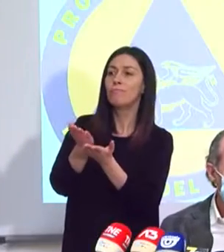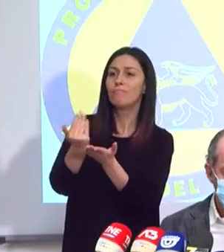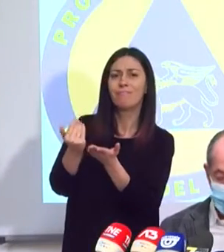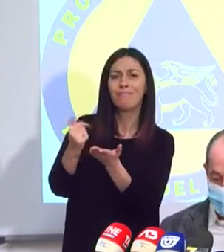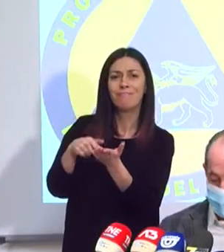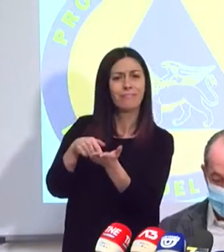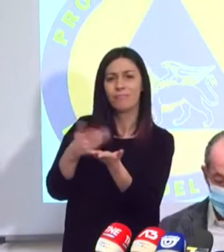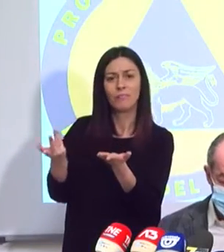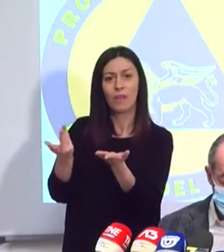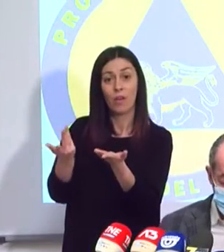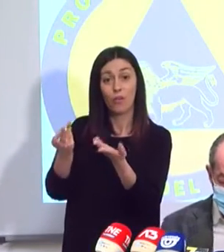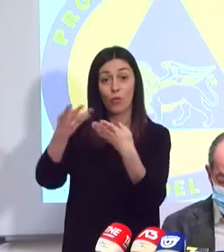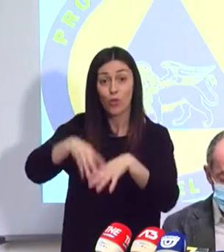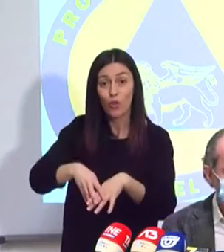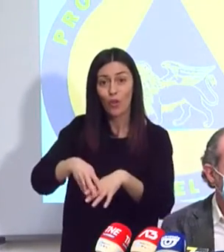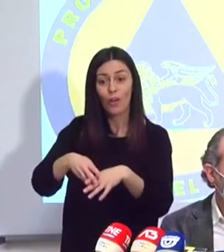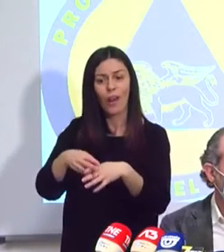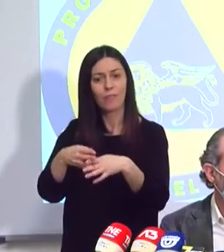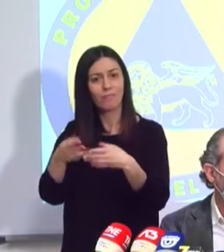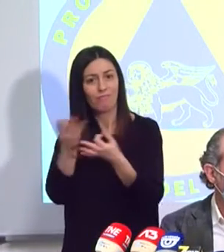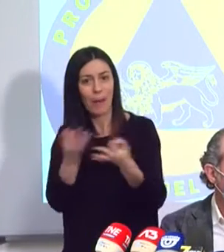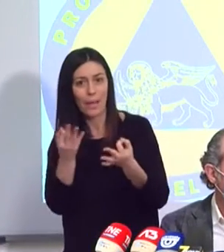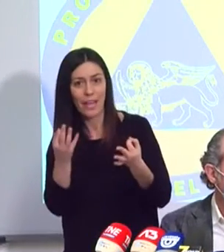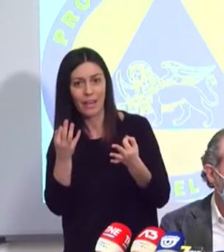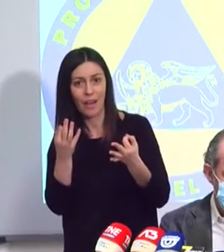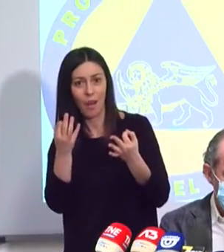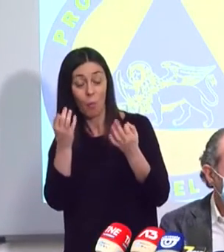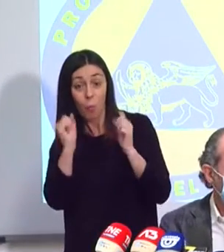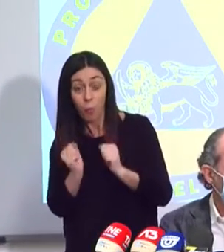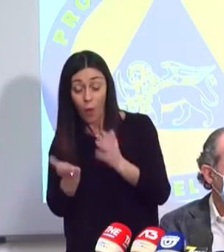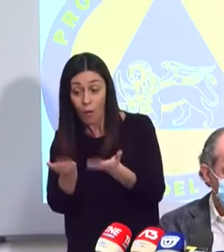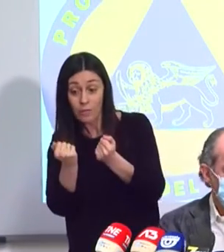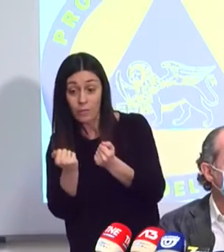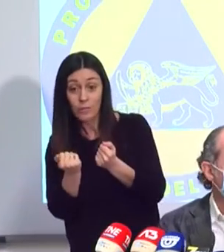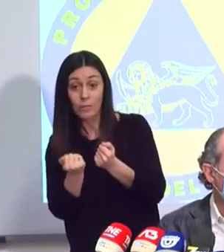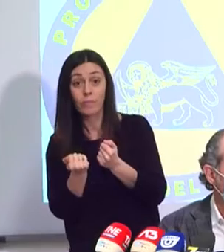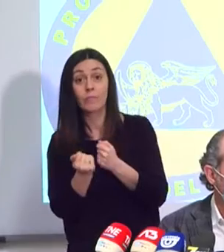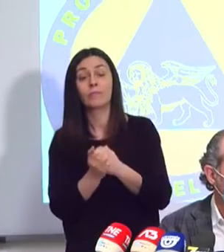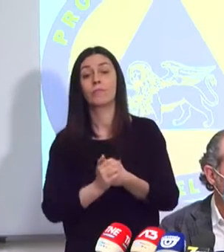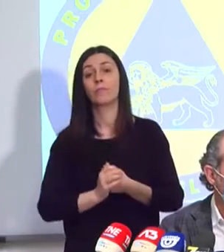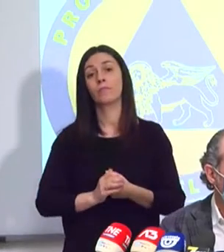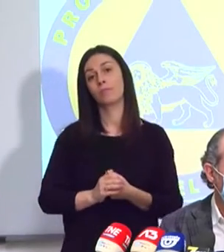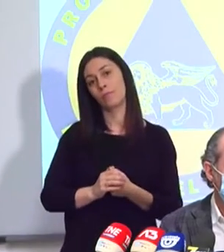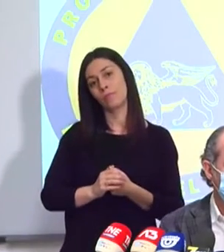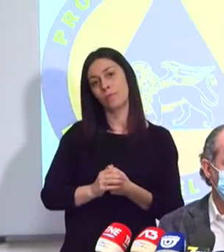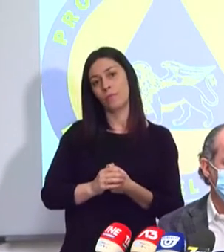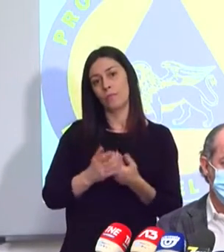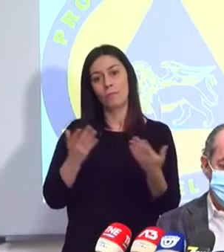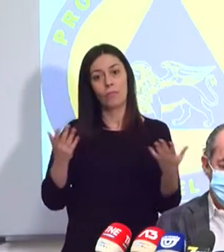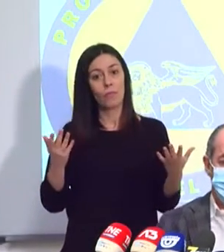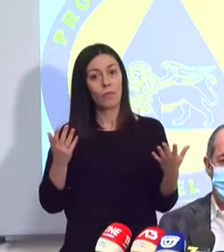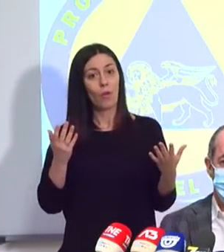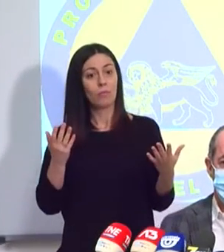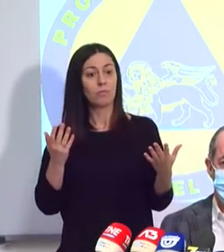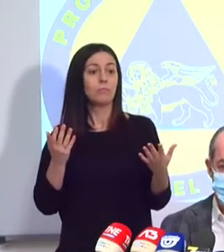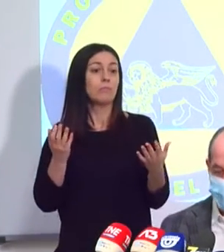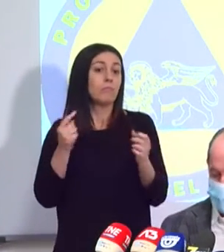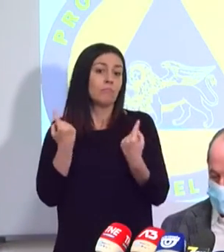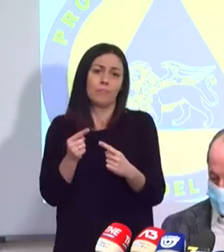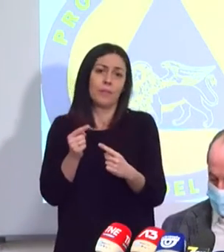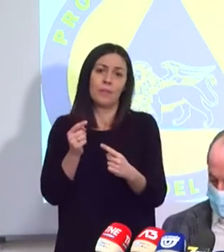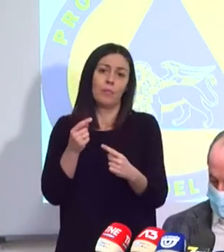le grandi case si esprimessero in maniera più tranchant, avremmo risolto tutto il